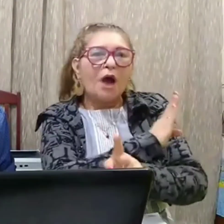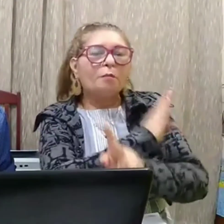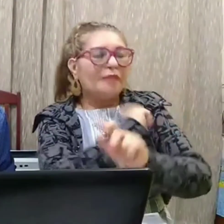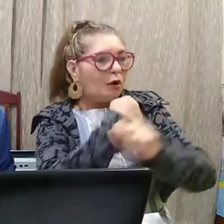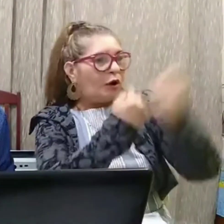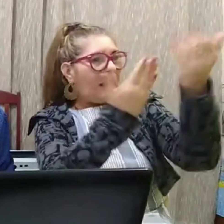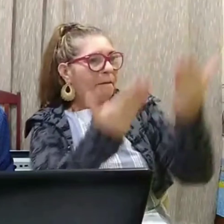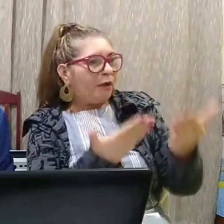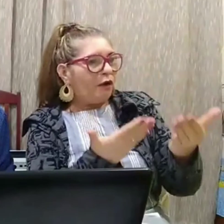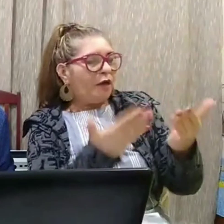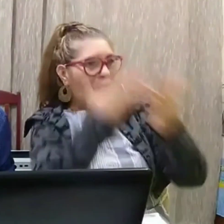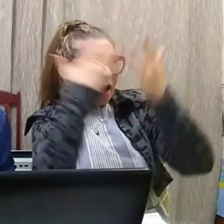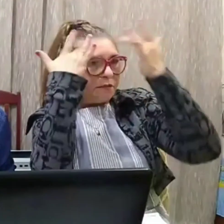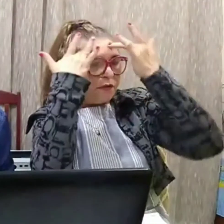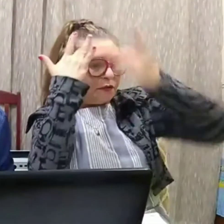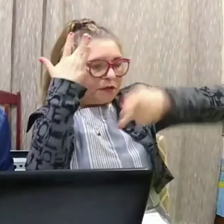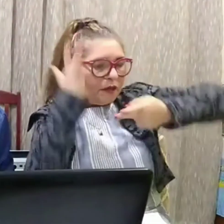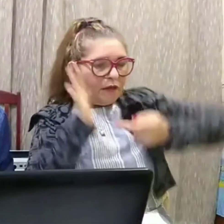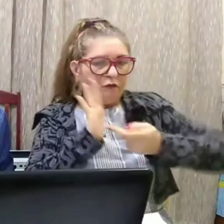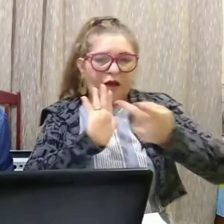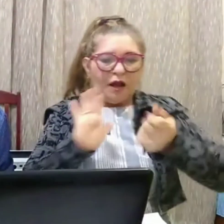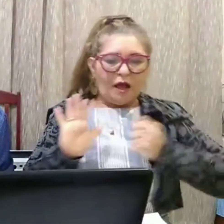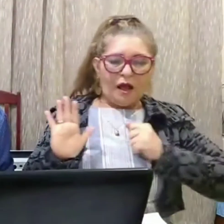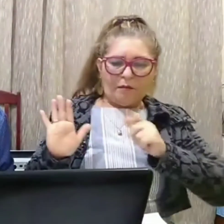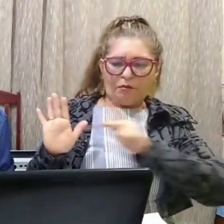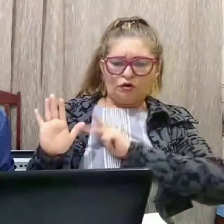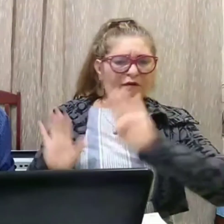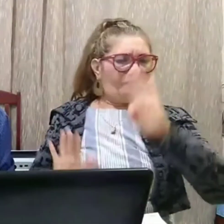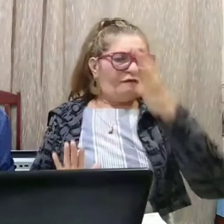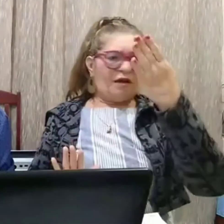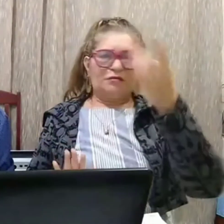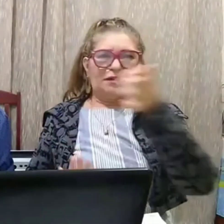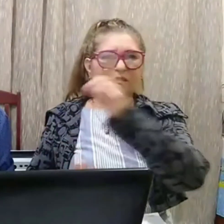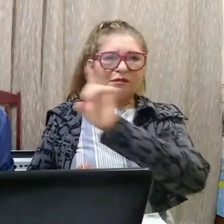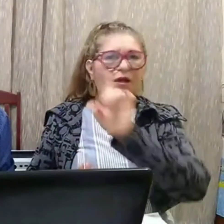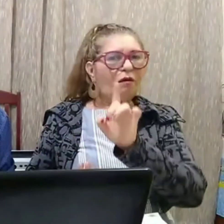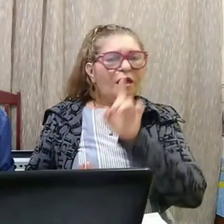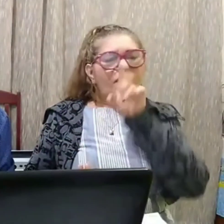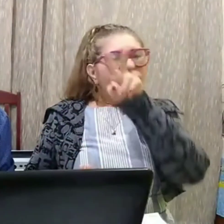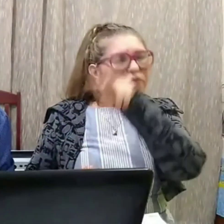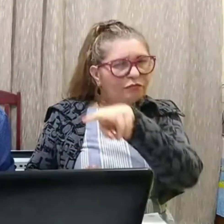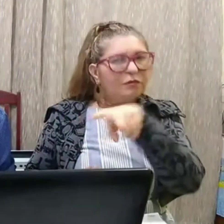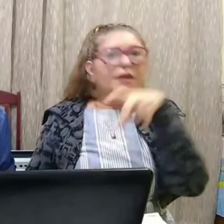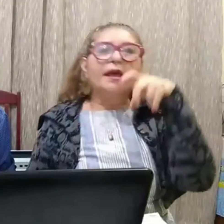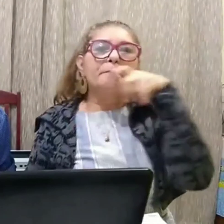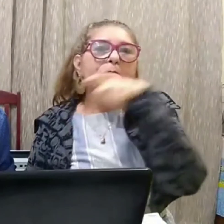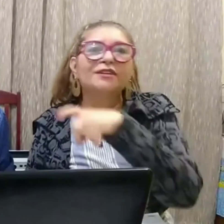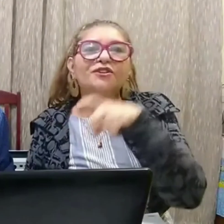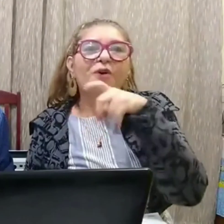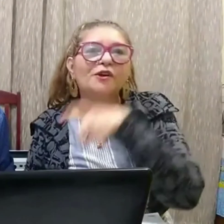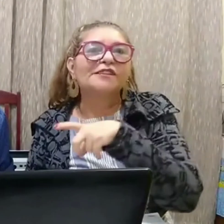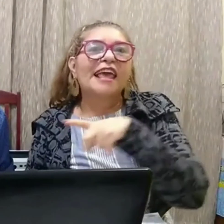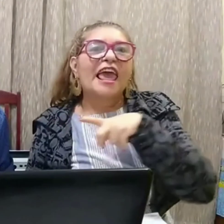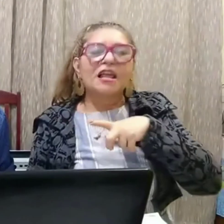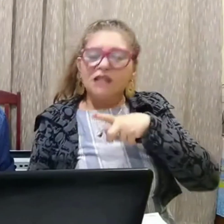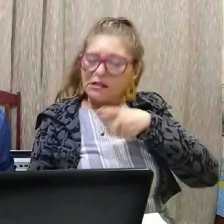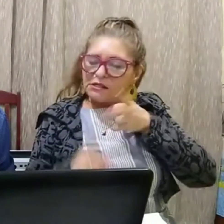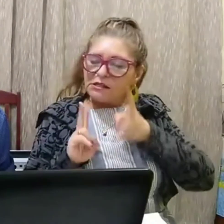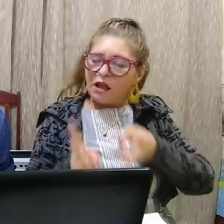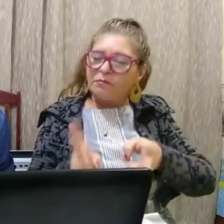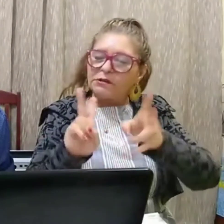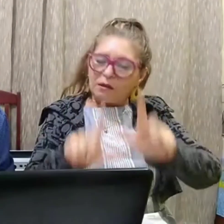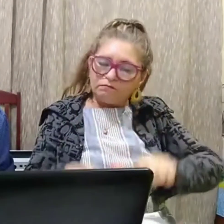prova os que a si mesmos se declaram apóstolos e não são, e os achastes mentirosos. E tens perseverança,